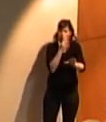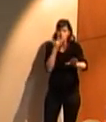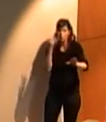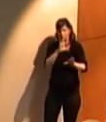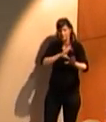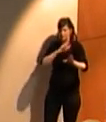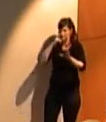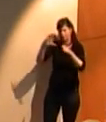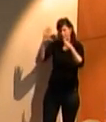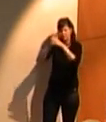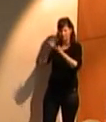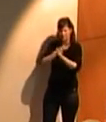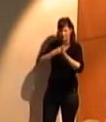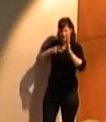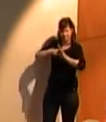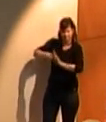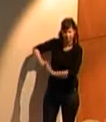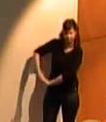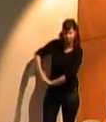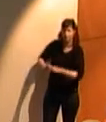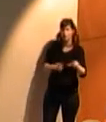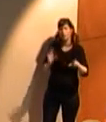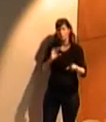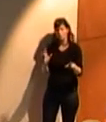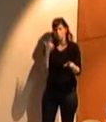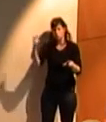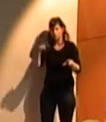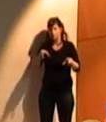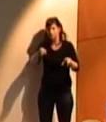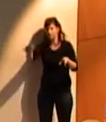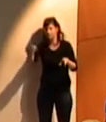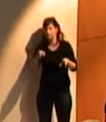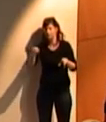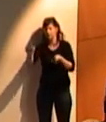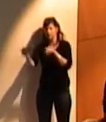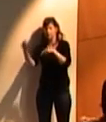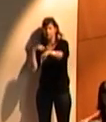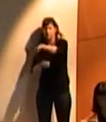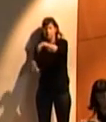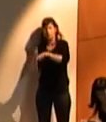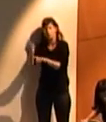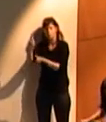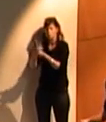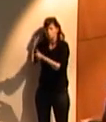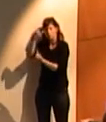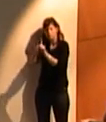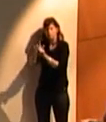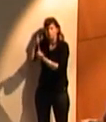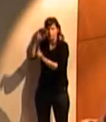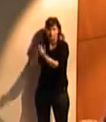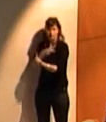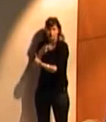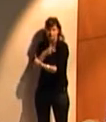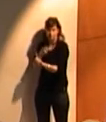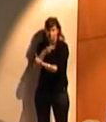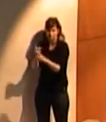médicalisée. Et un flux qui est réservé en fait au personnel, qui est sur toute la gestion justement médicale derrière,